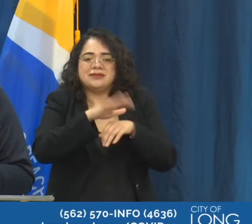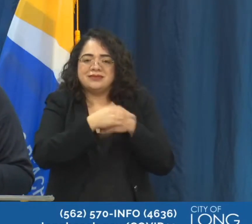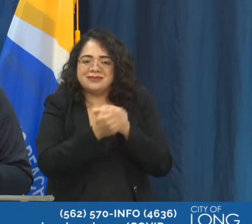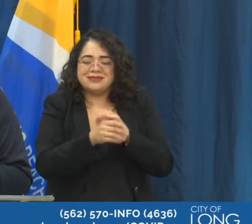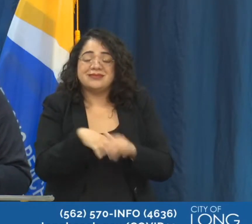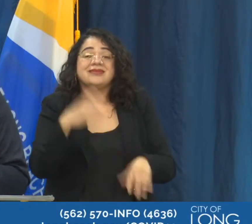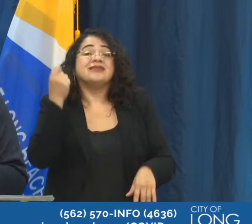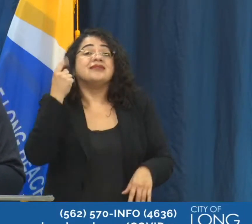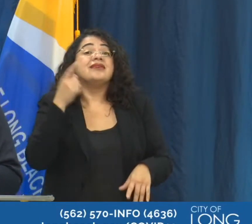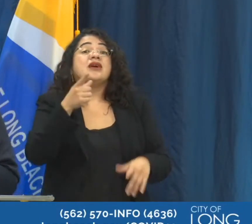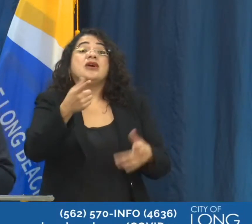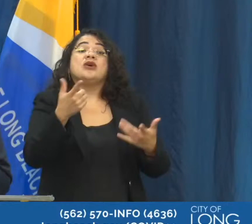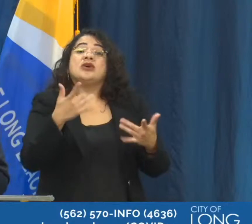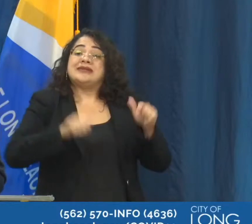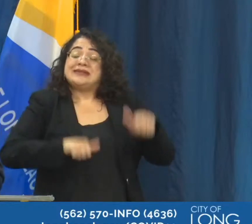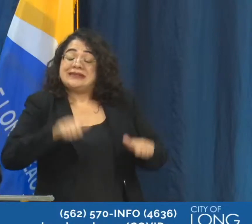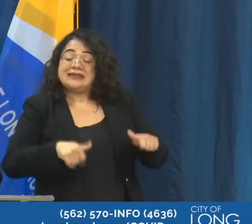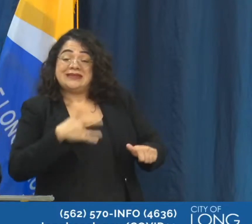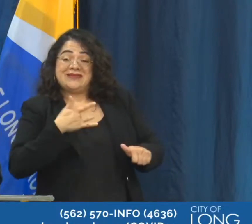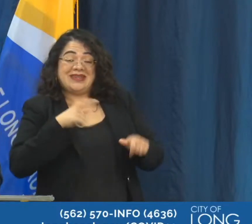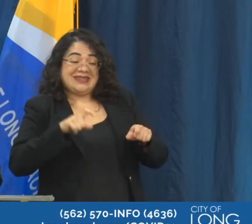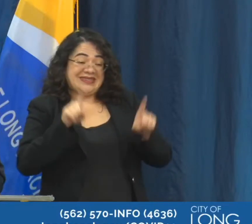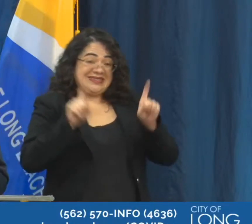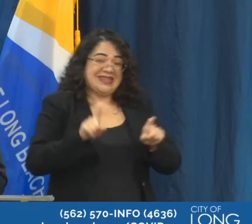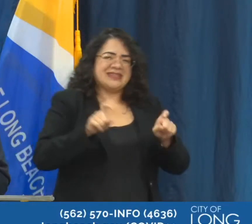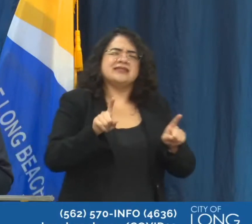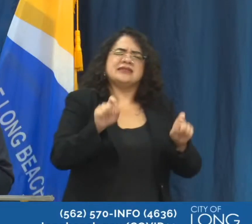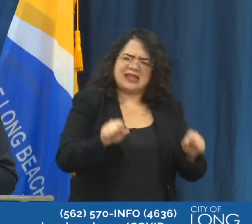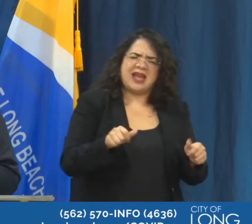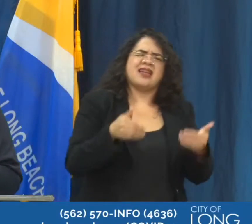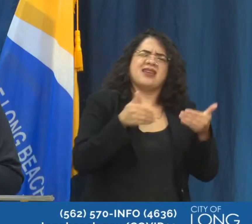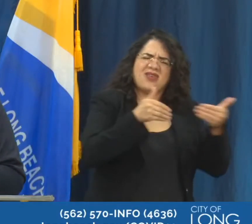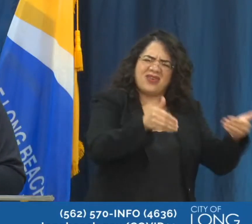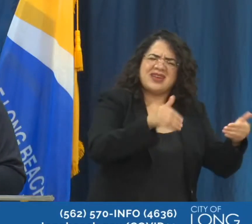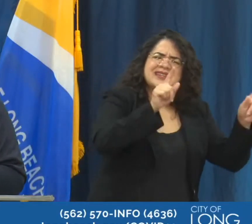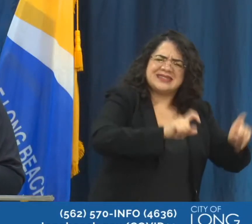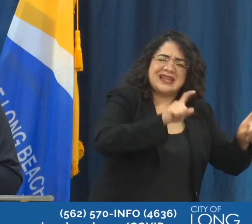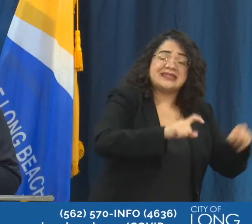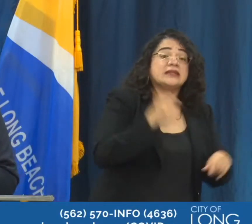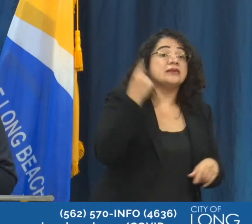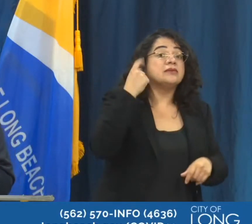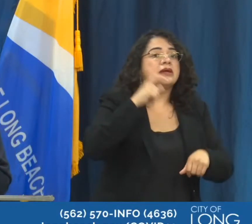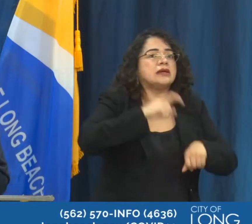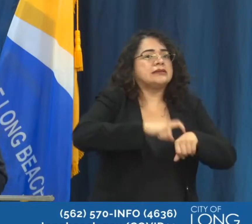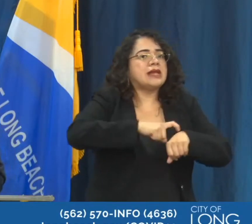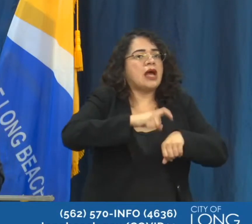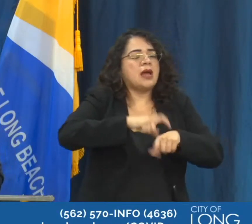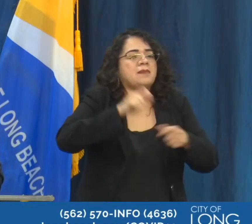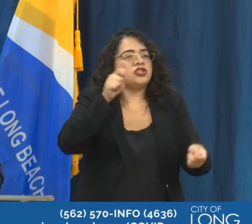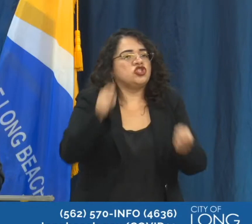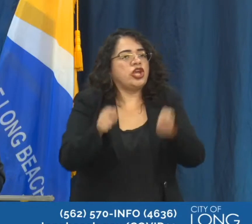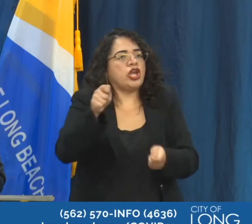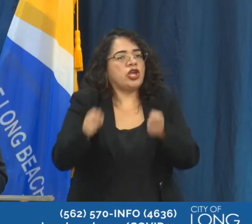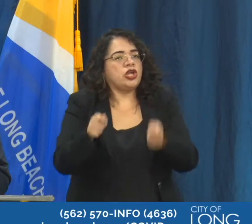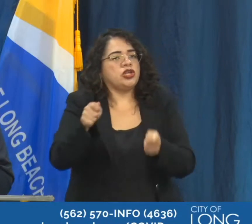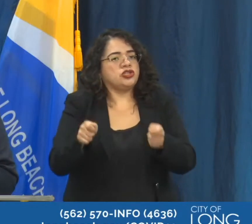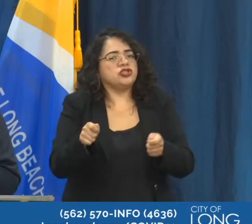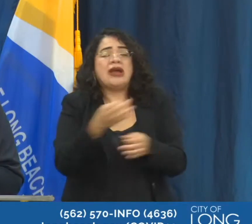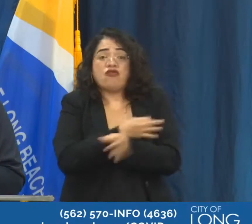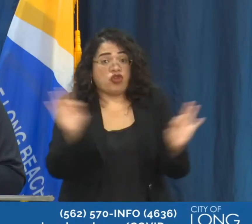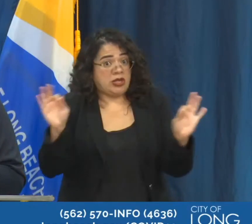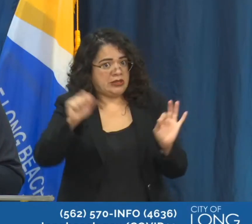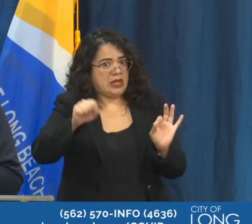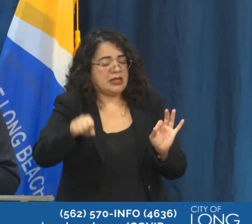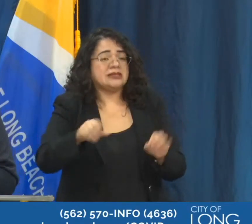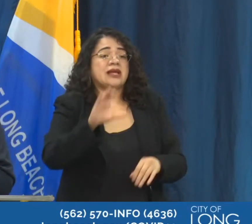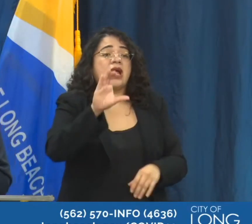recibir estas pruebas pero si hemos modificado un poco nuestros horarios en la en la high school de cabrillo